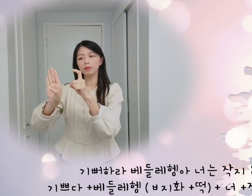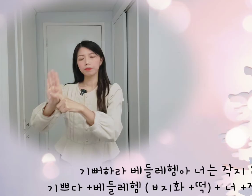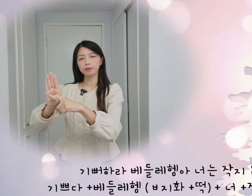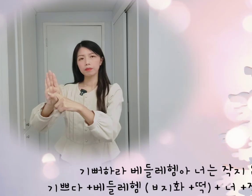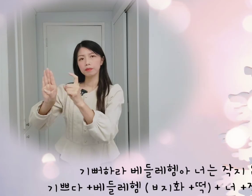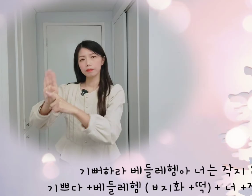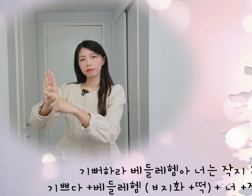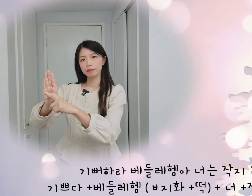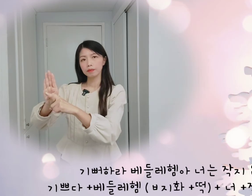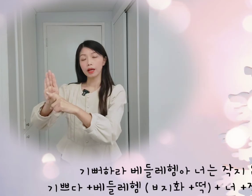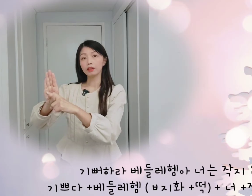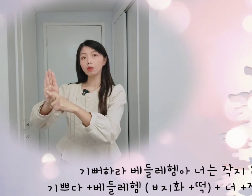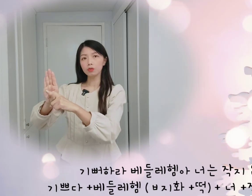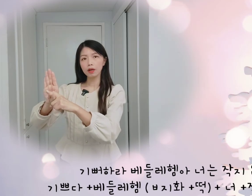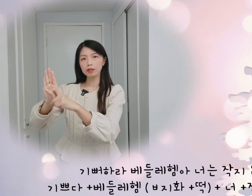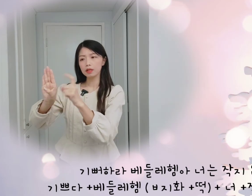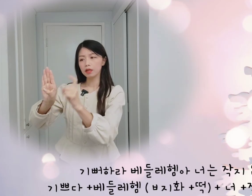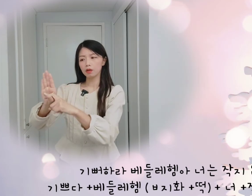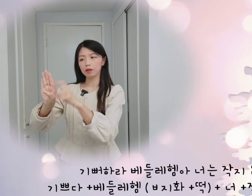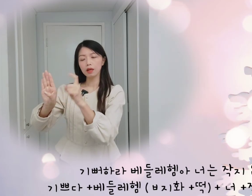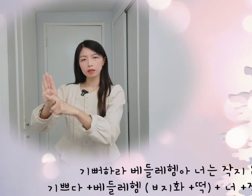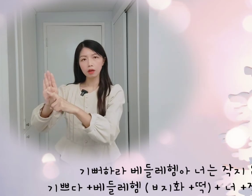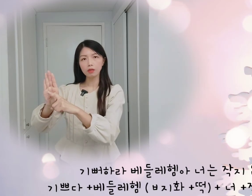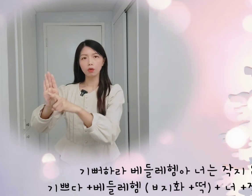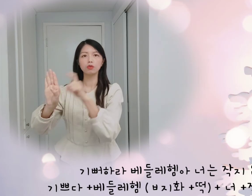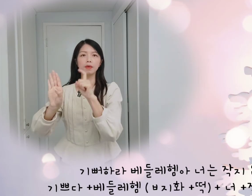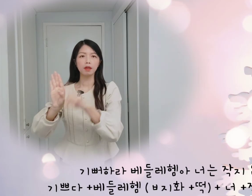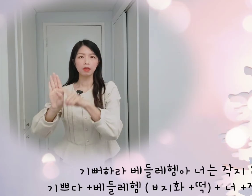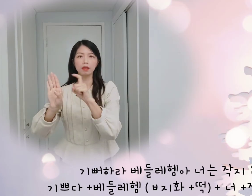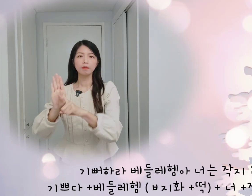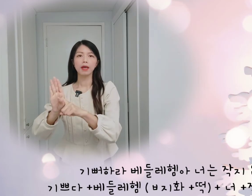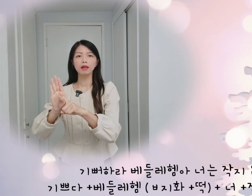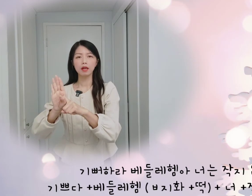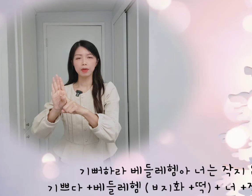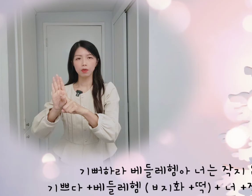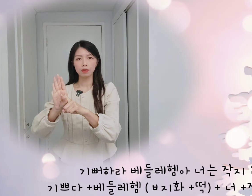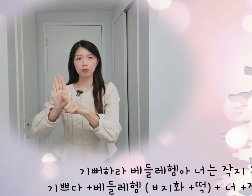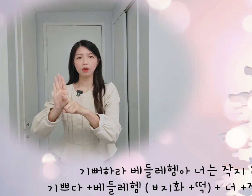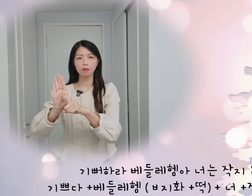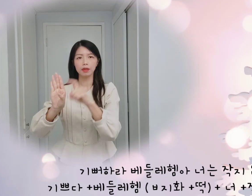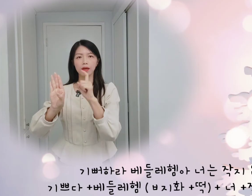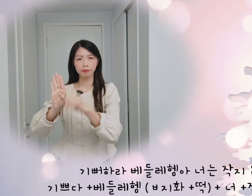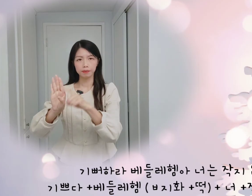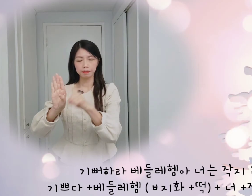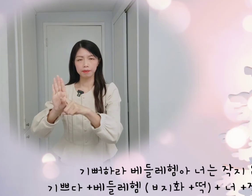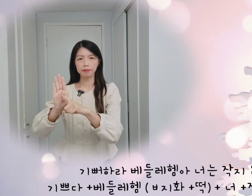검지를 아까 떡수어 하듯이 이렇게 찍어서 넣어 주시면 베들레헴이라고 하는 뜻의 수어가